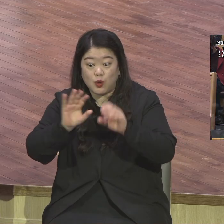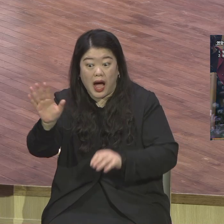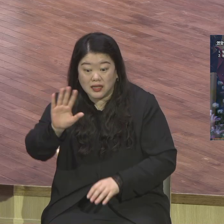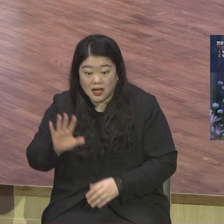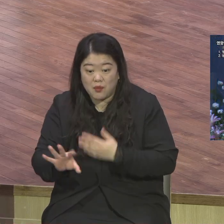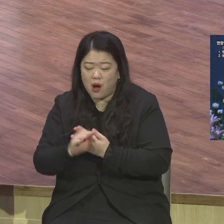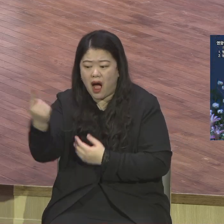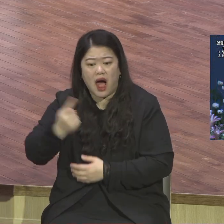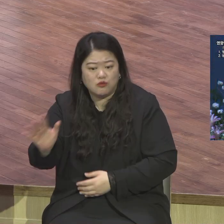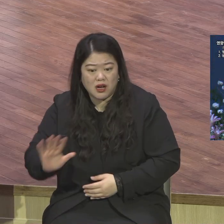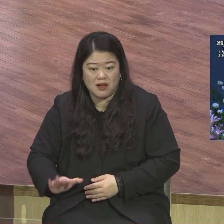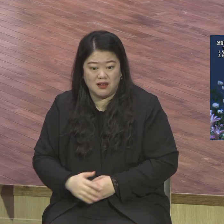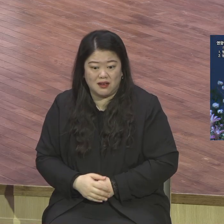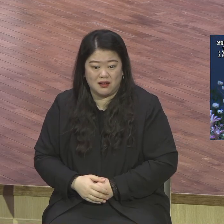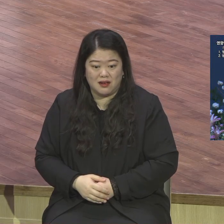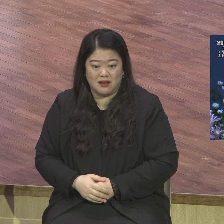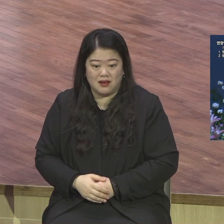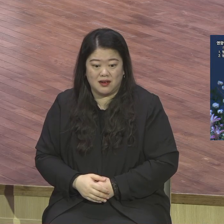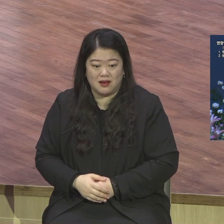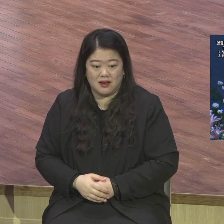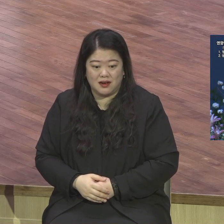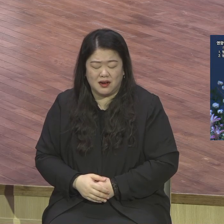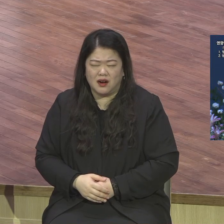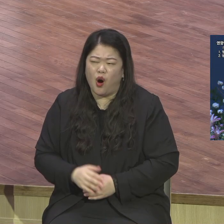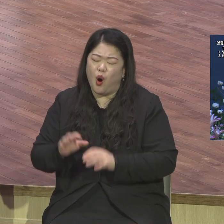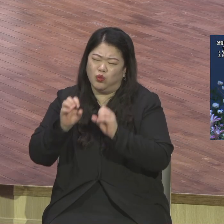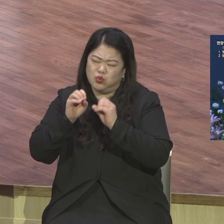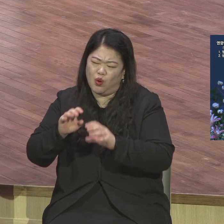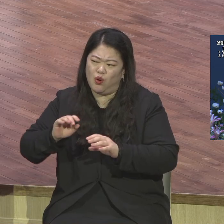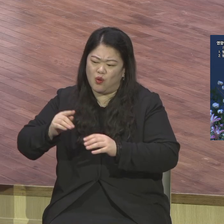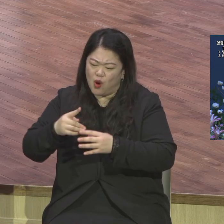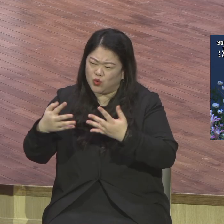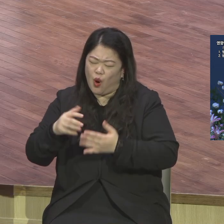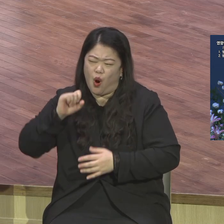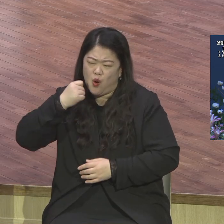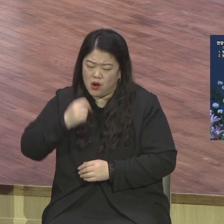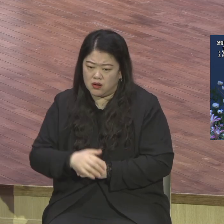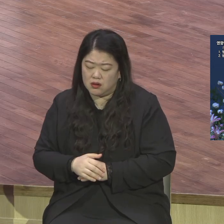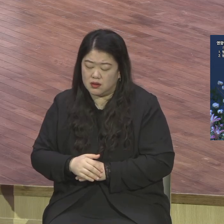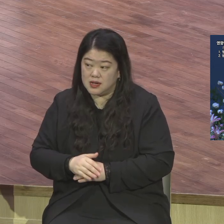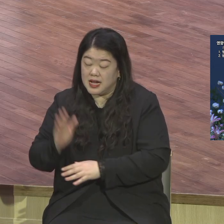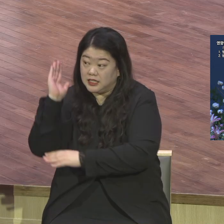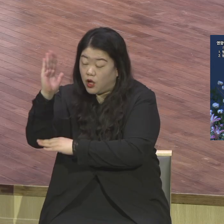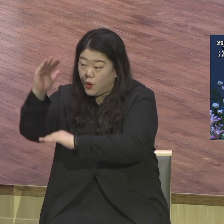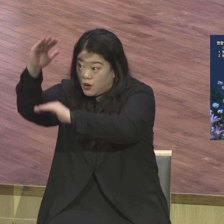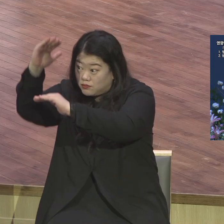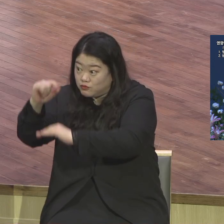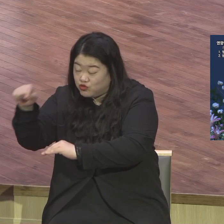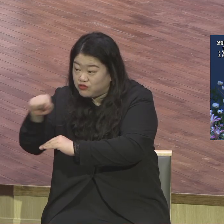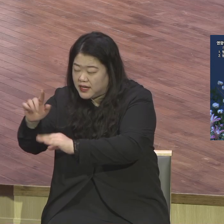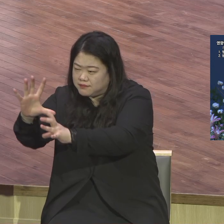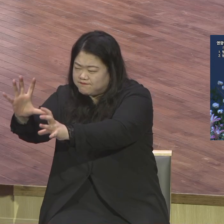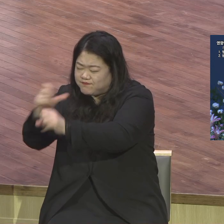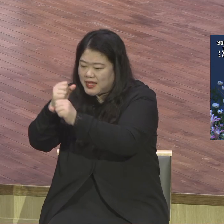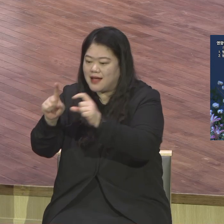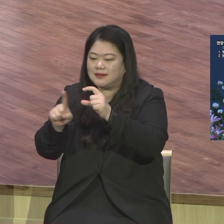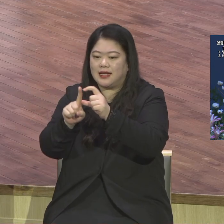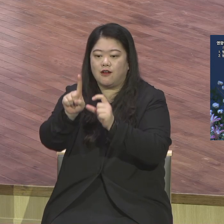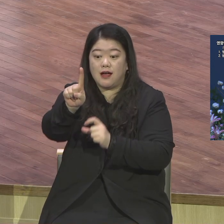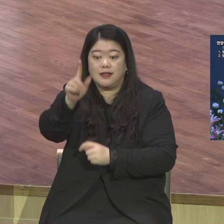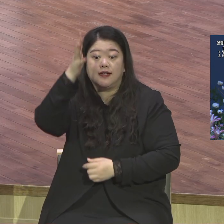말고 한 단어씩 하나씩만 적용을 그리 해보세요. 변화와 성장이 시작됩니다.